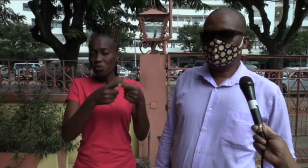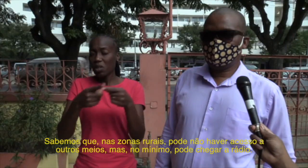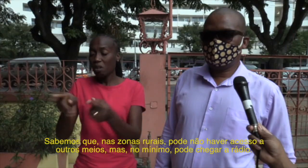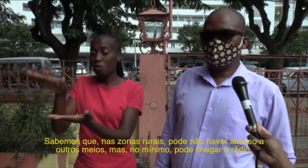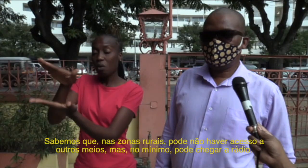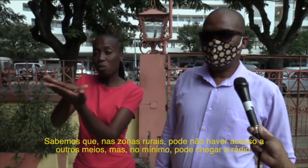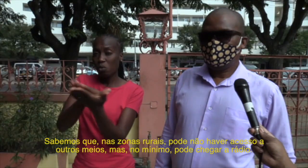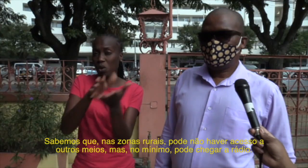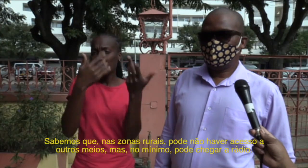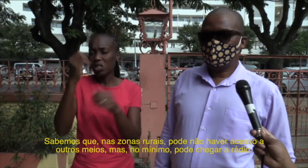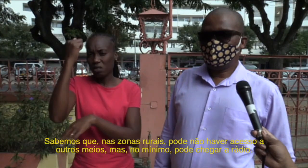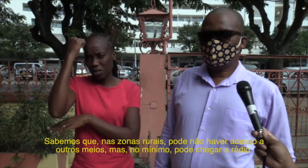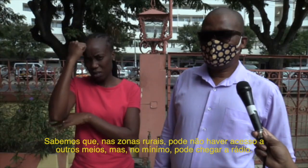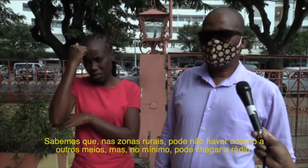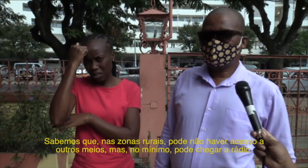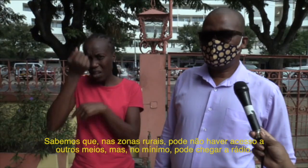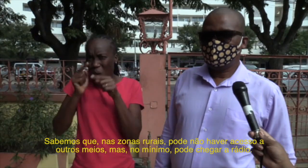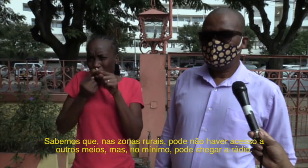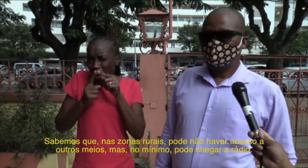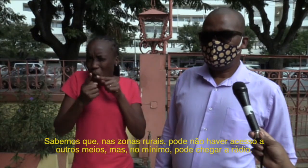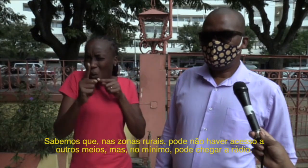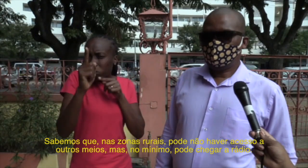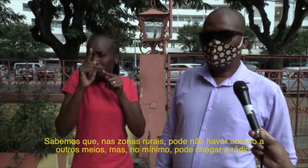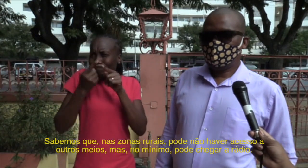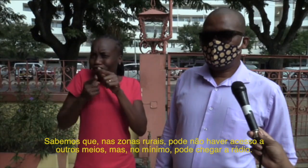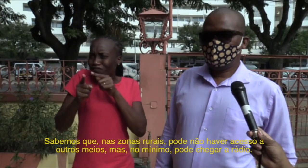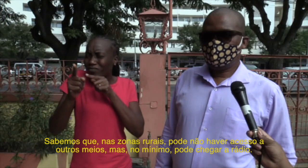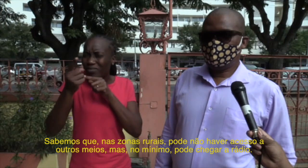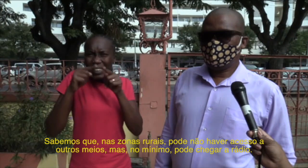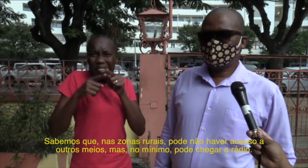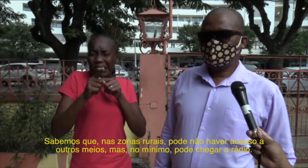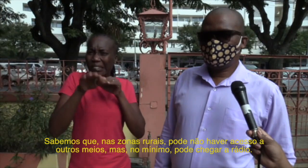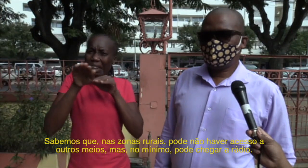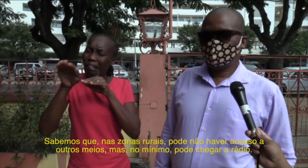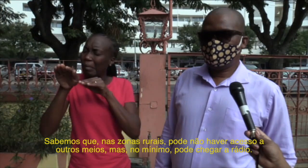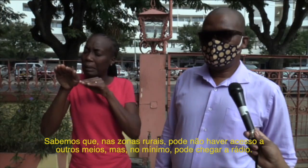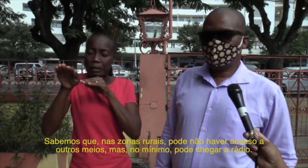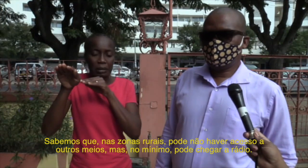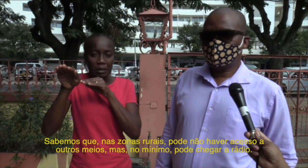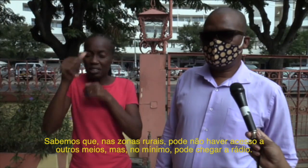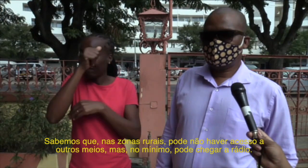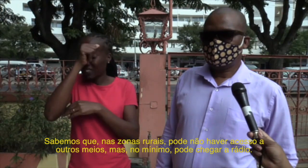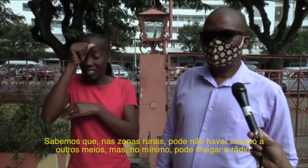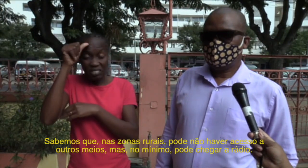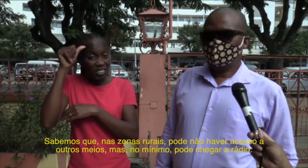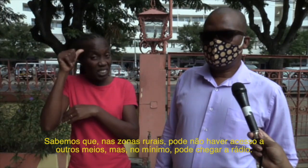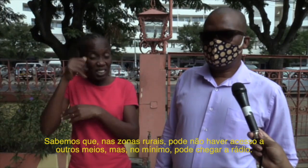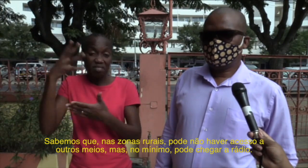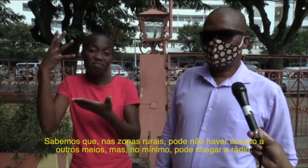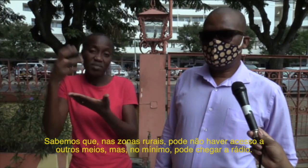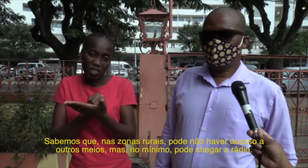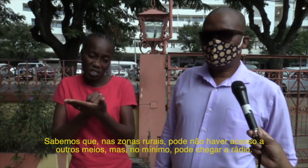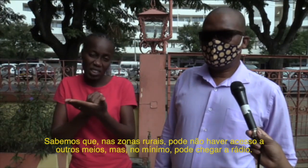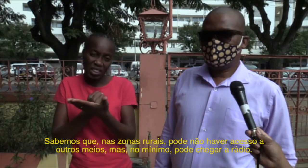Sabemos lá nas zonas revés pode não haver acesso por exemplo de outras de